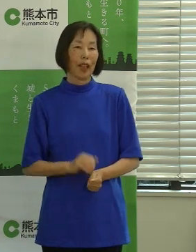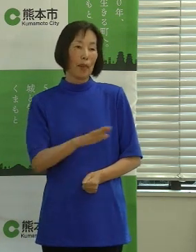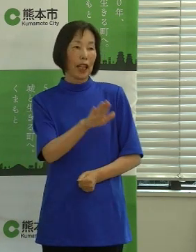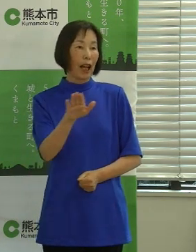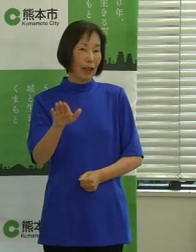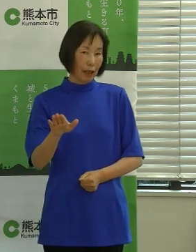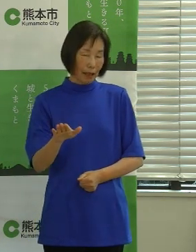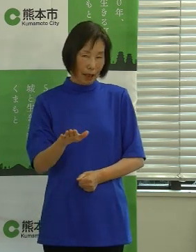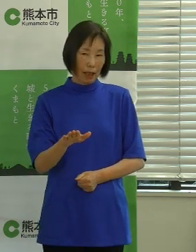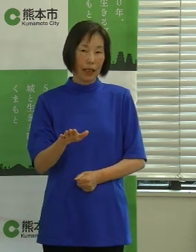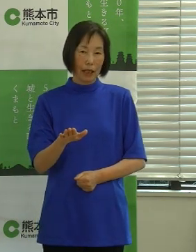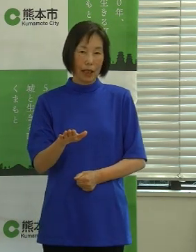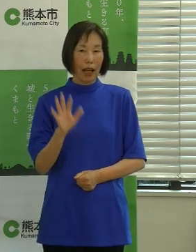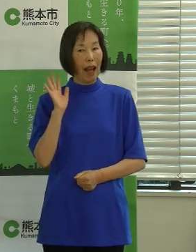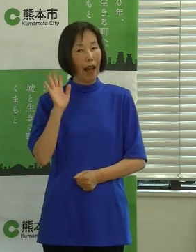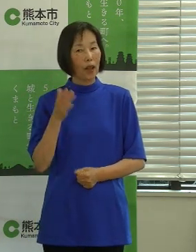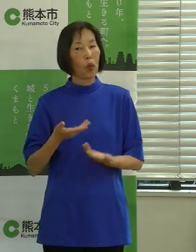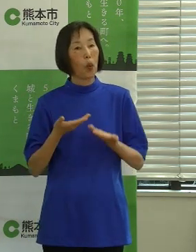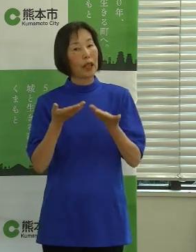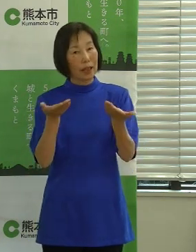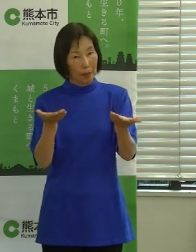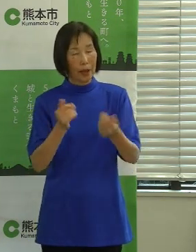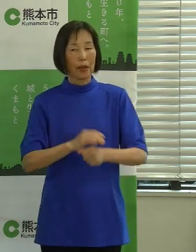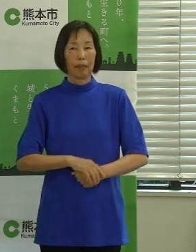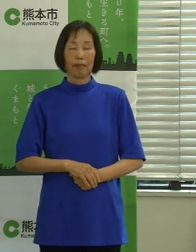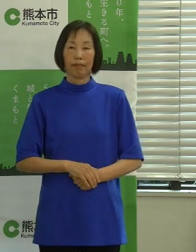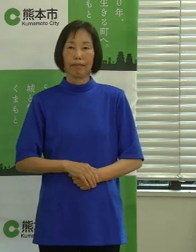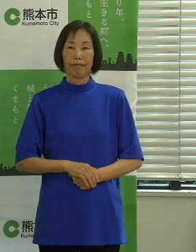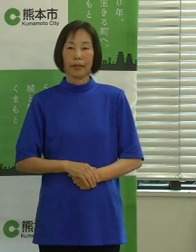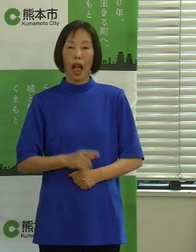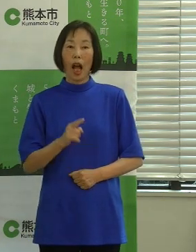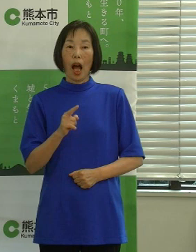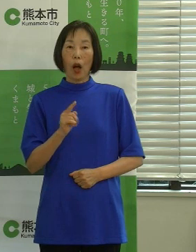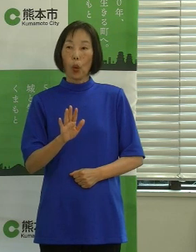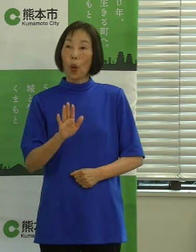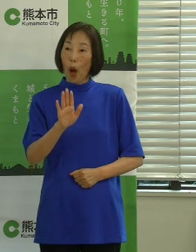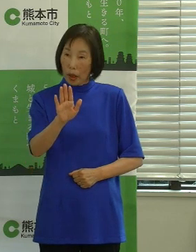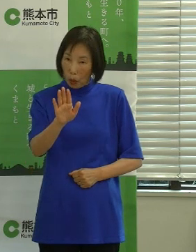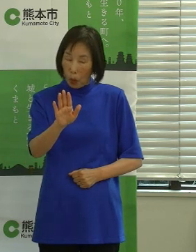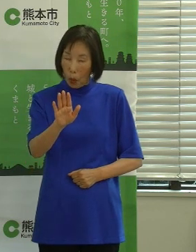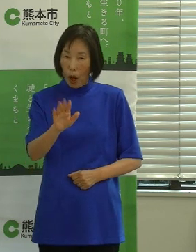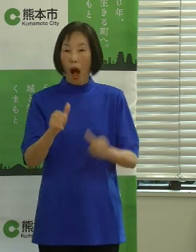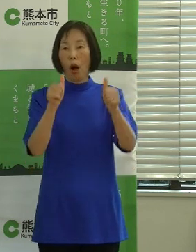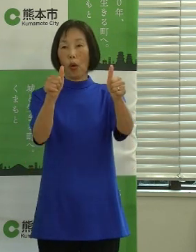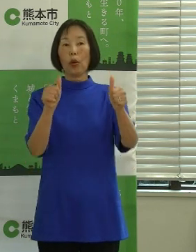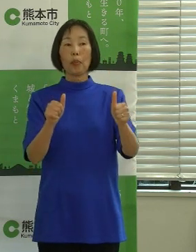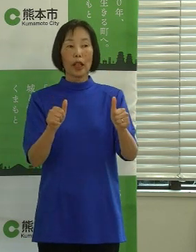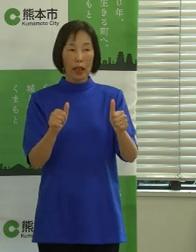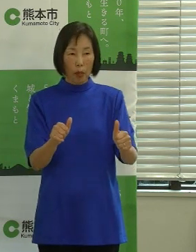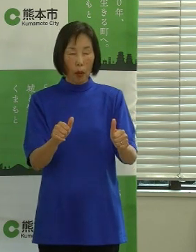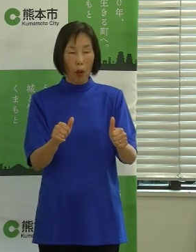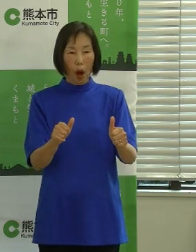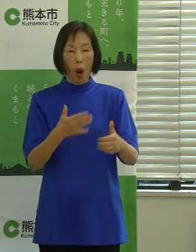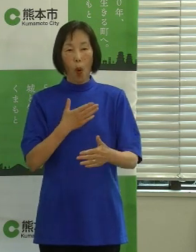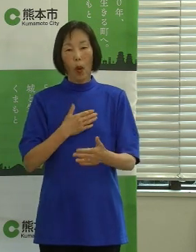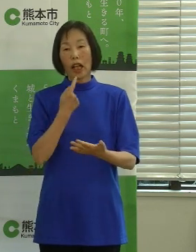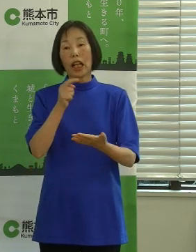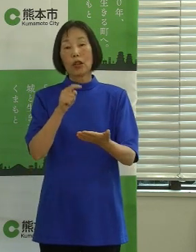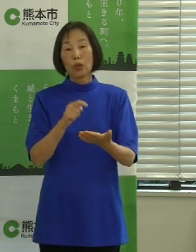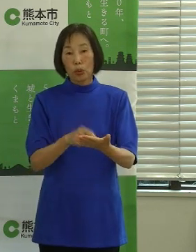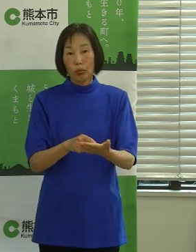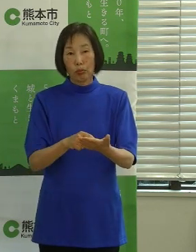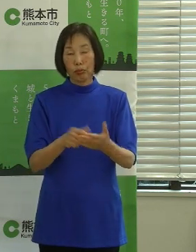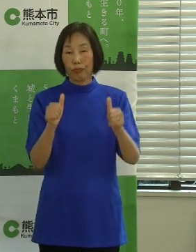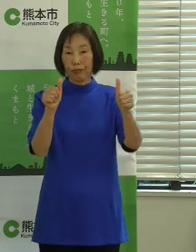に、お知らせします。で、まあ、この記者会見の後ですね、実はホームページでもきちっとその辺は分かりやすくする